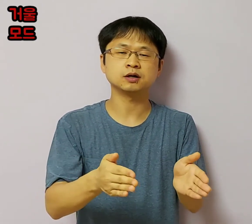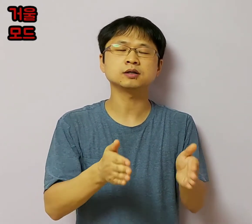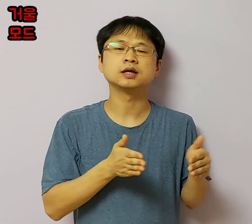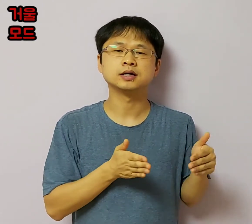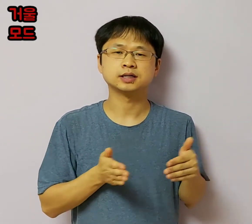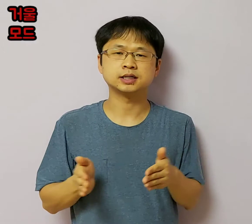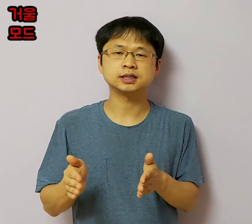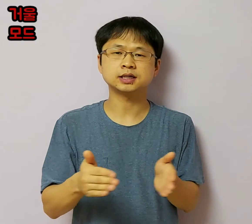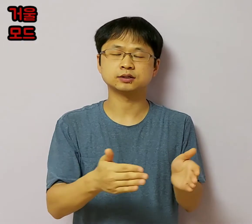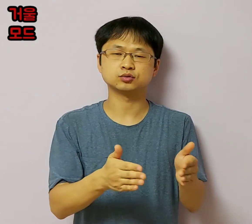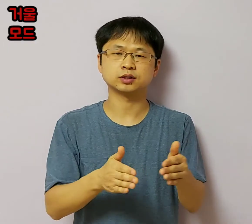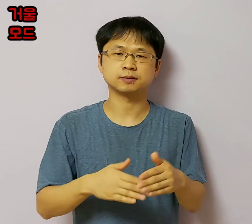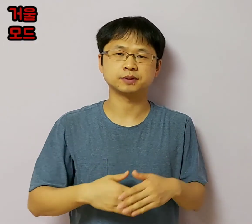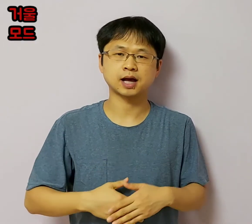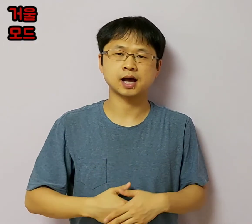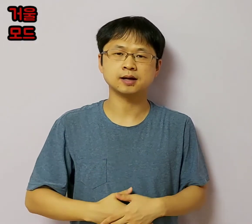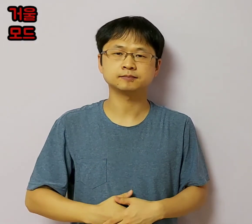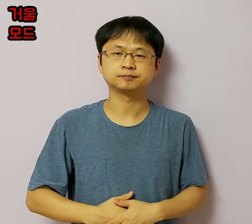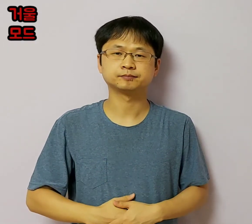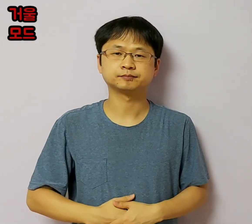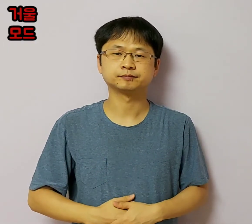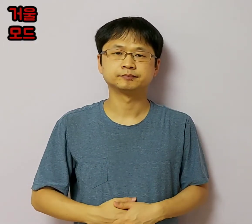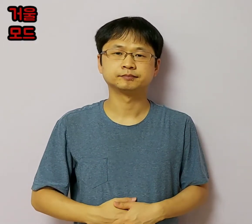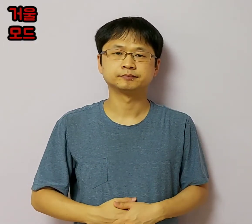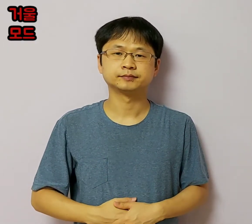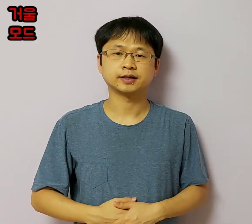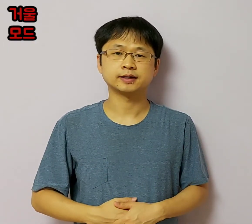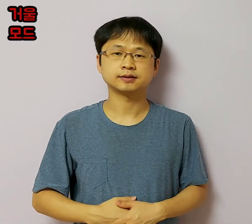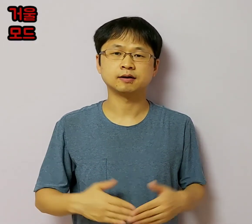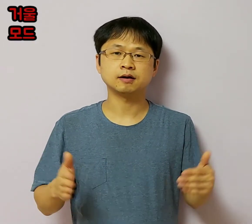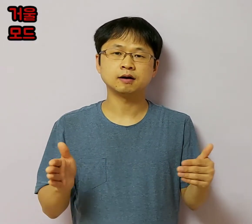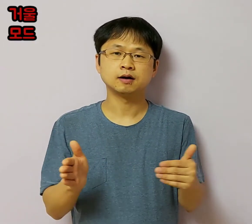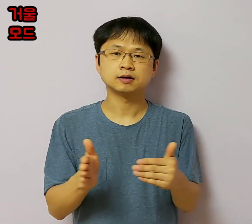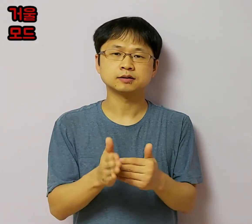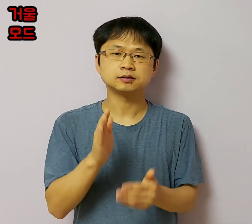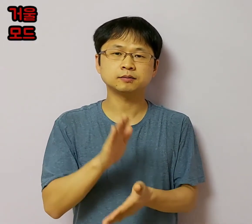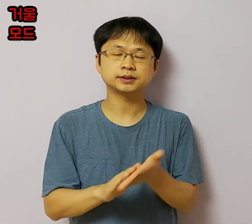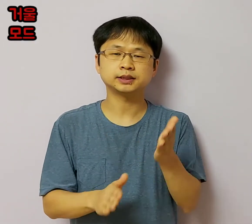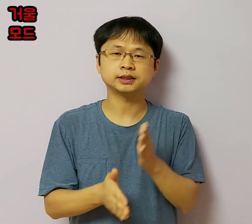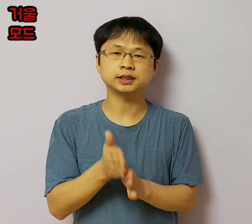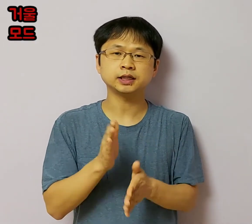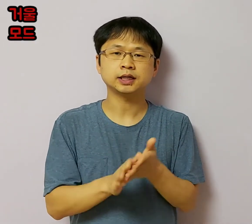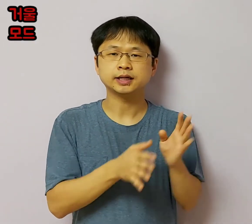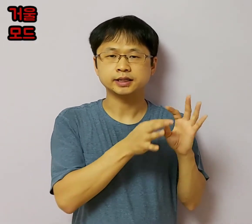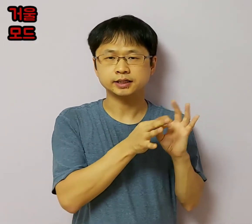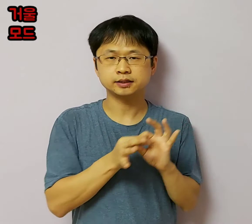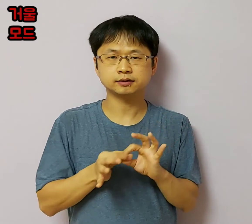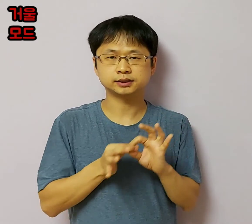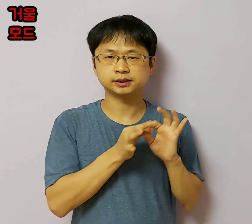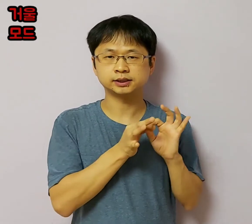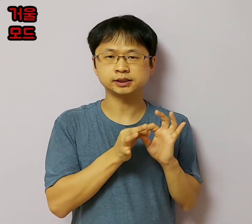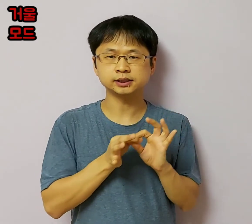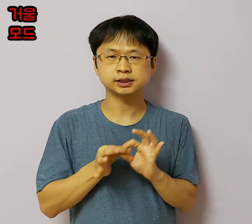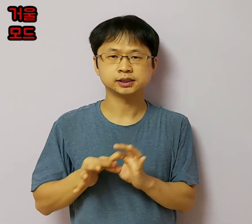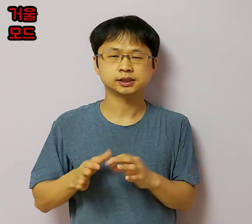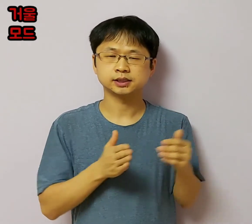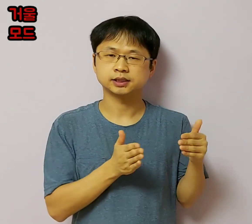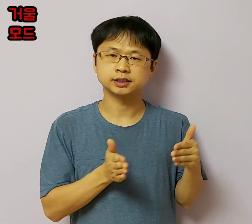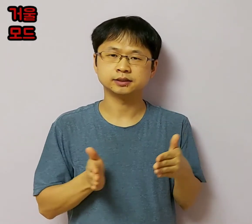그려주시면 길이라는 수어가 됩니다. 네, 그래서 끝없이 이어진